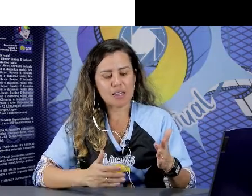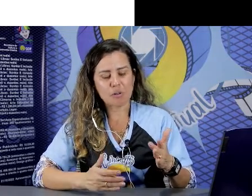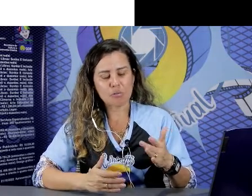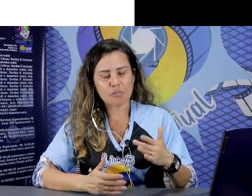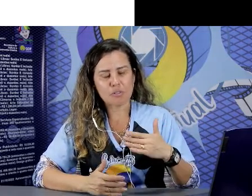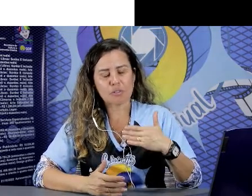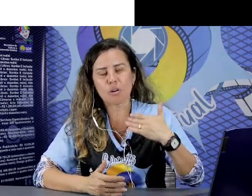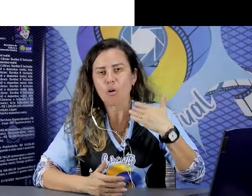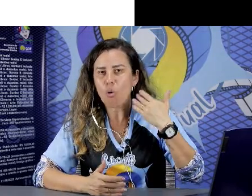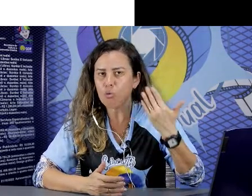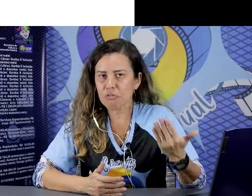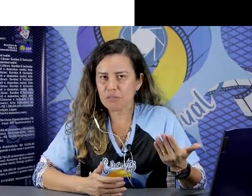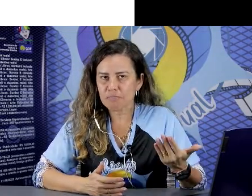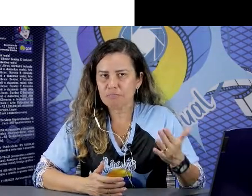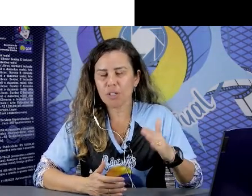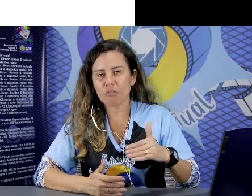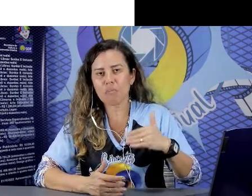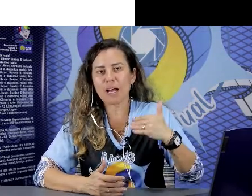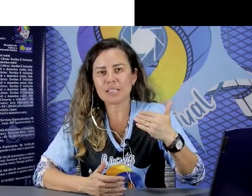não ouve, não verbaliza,